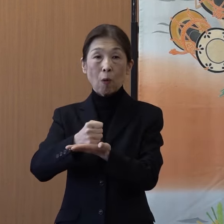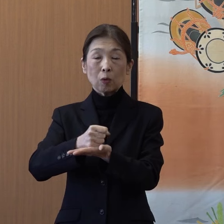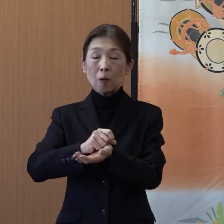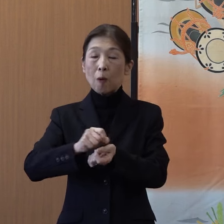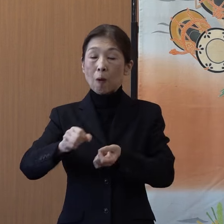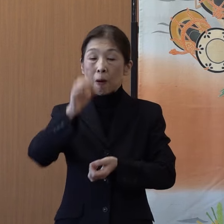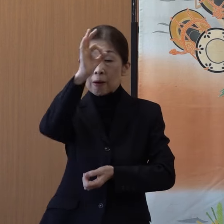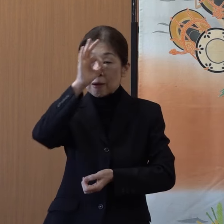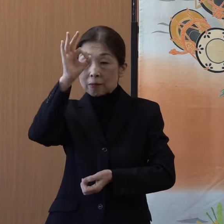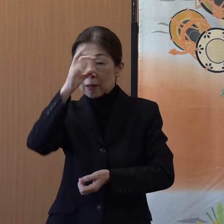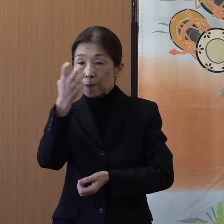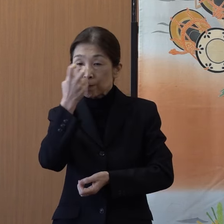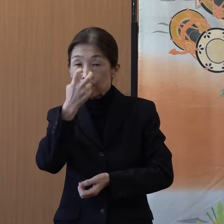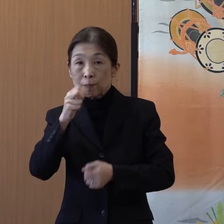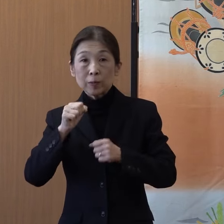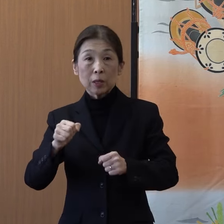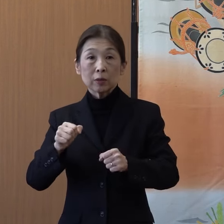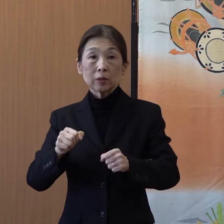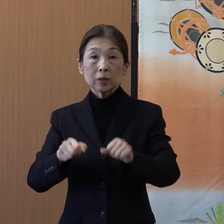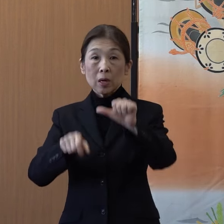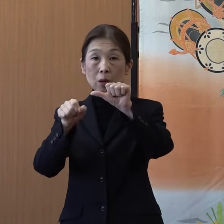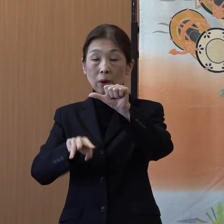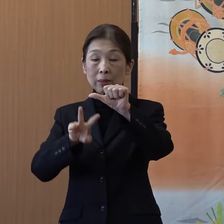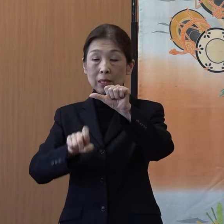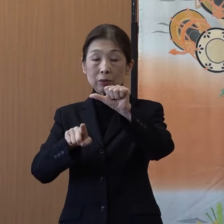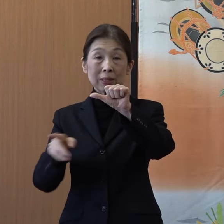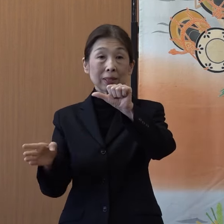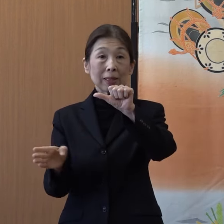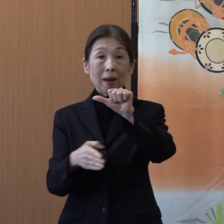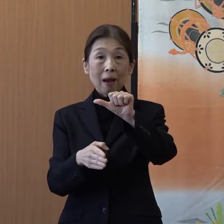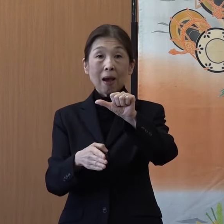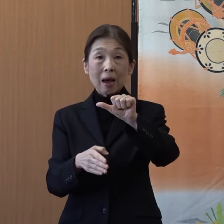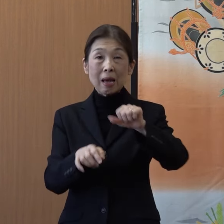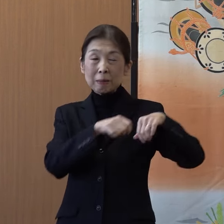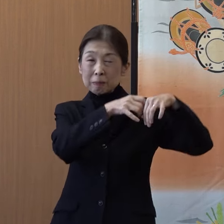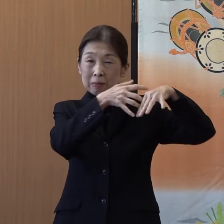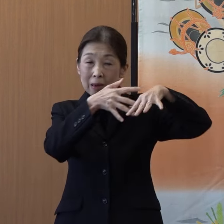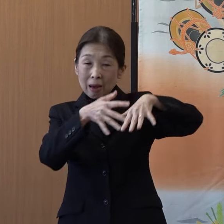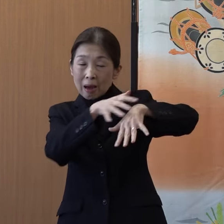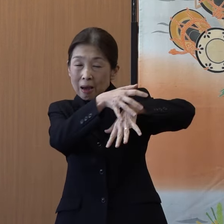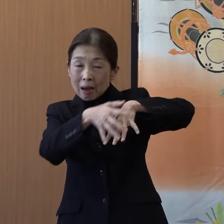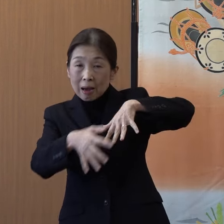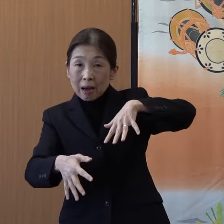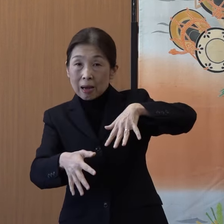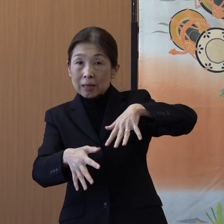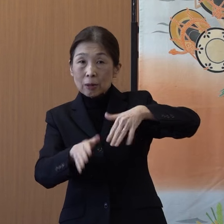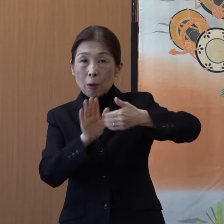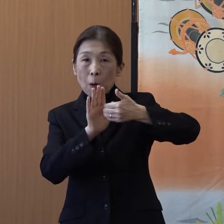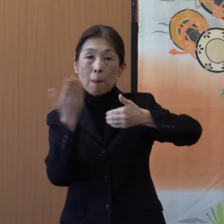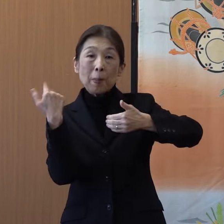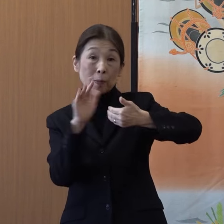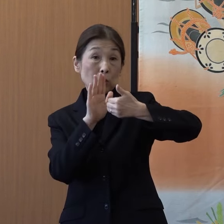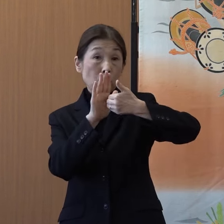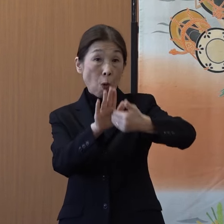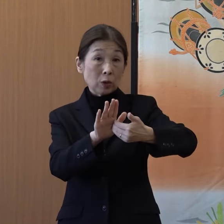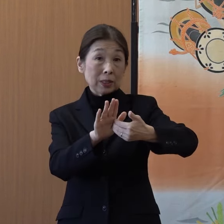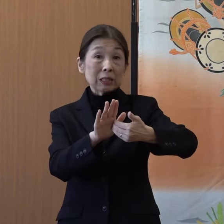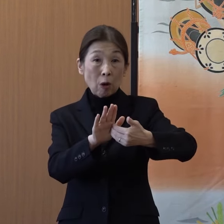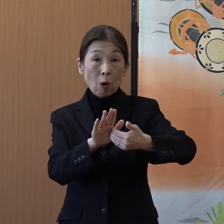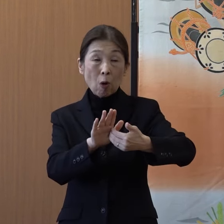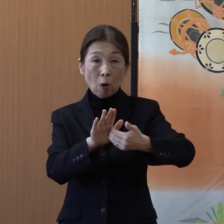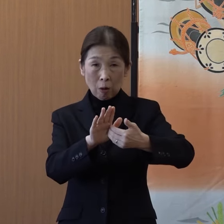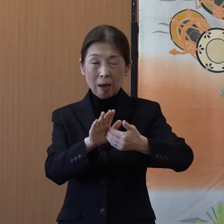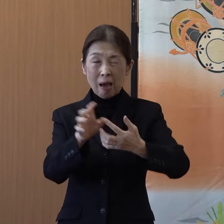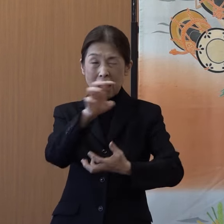か、5月31日から土砂災害の未然防止と被害の軽減を図